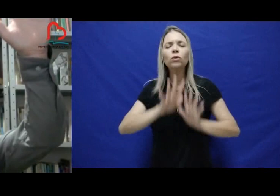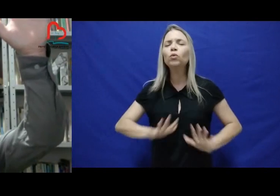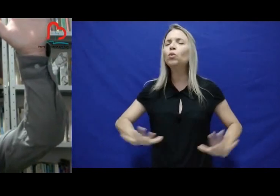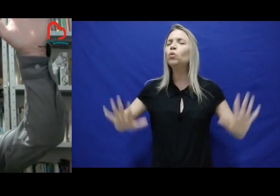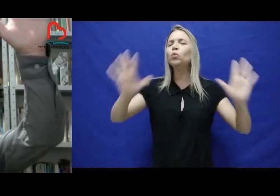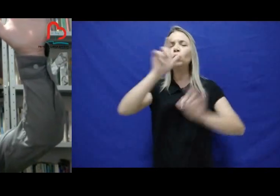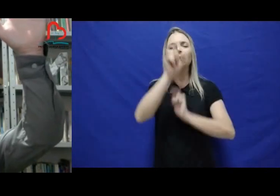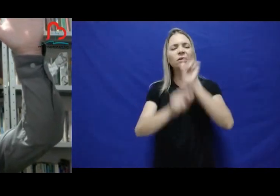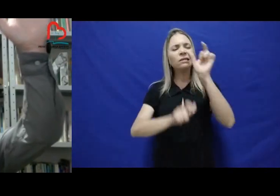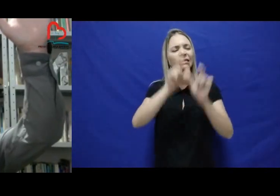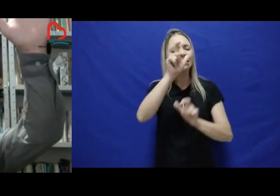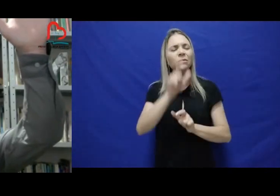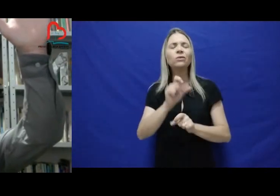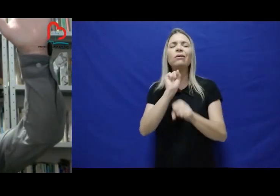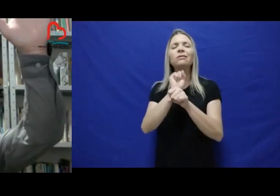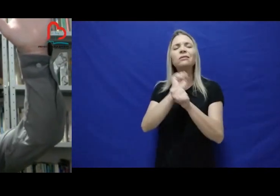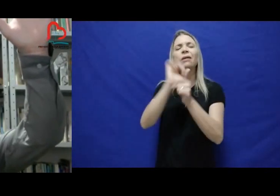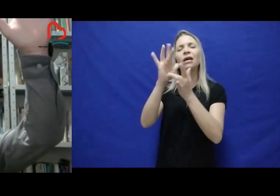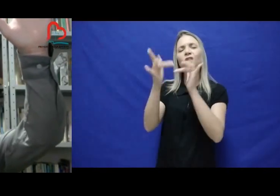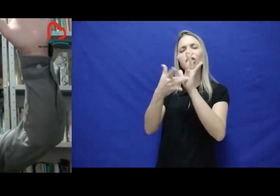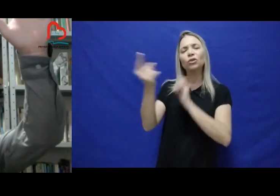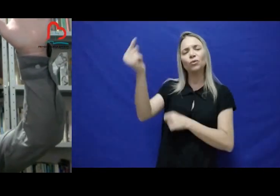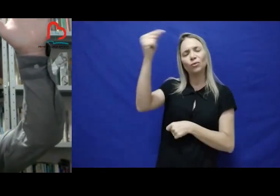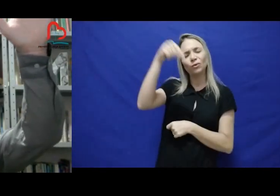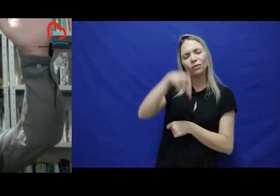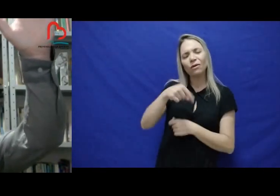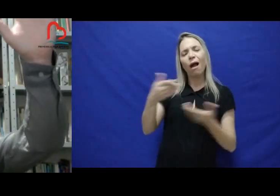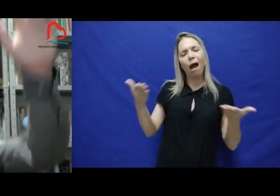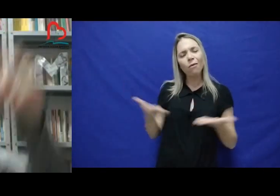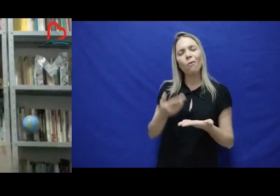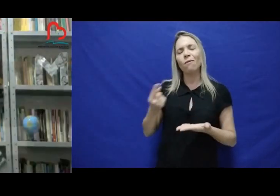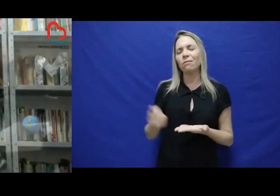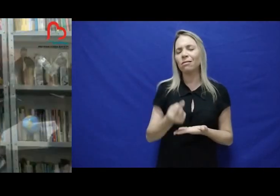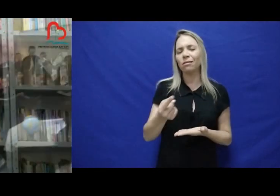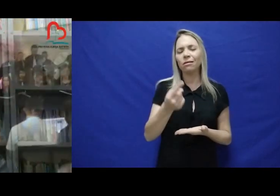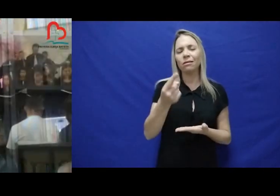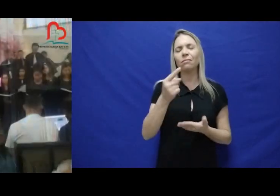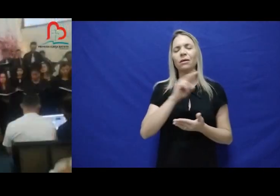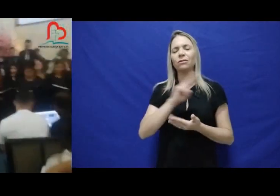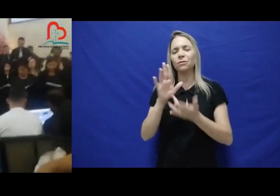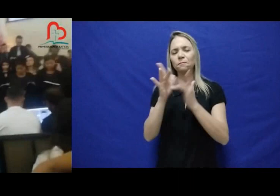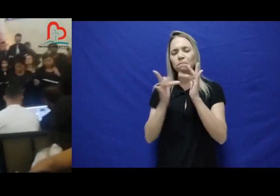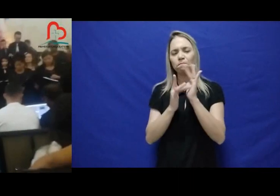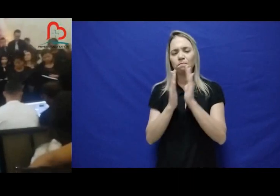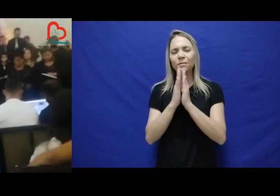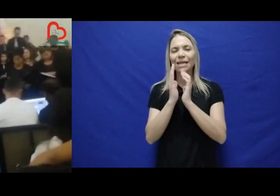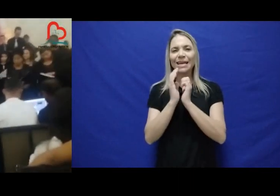vinda do Senhor, agora e por todos os séculos. Amém.